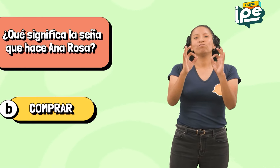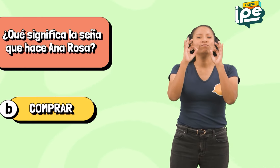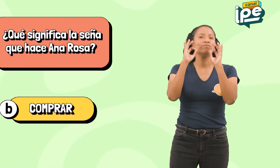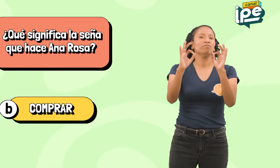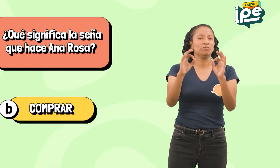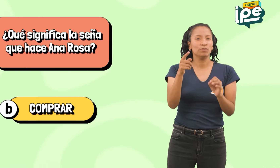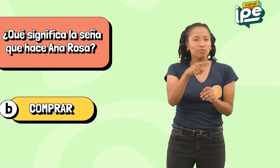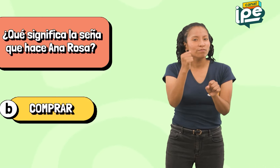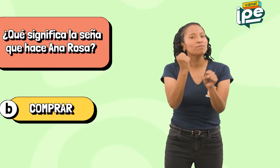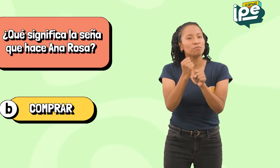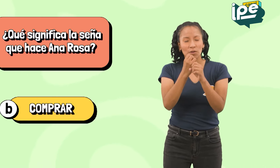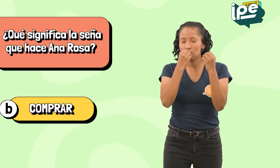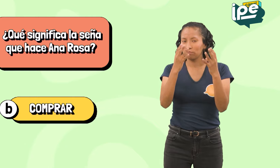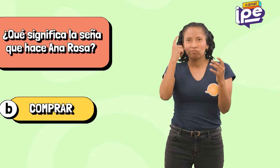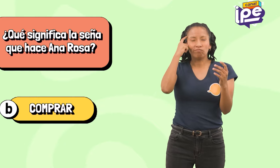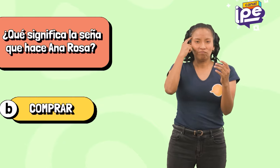es muy buen trabajo